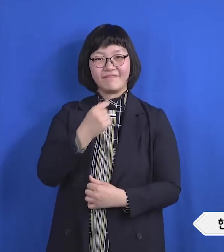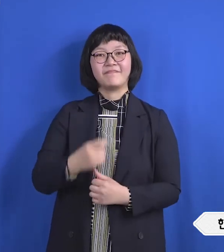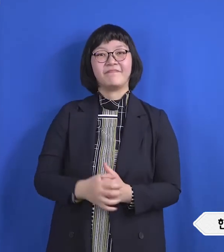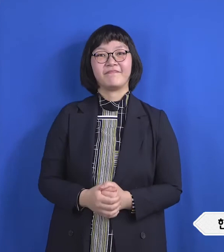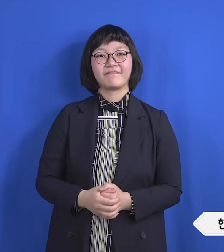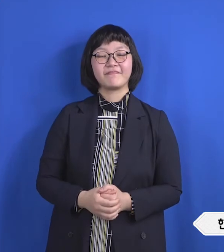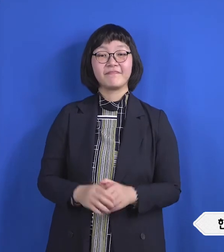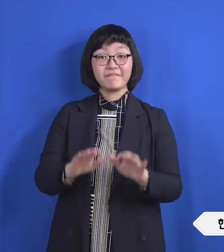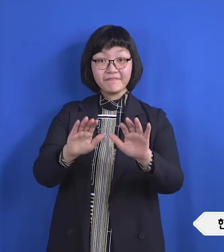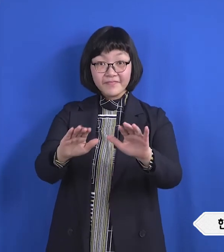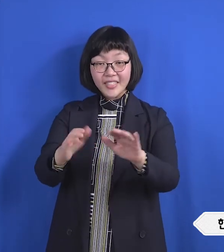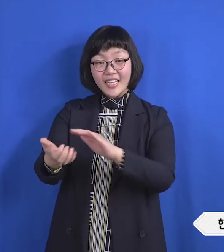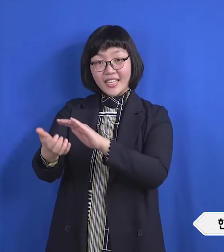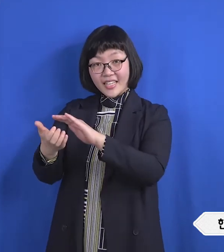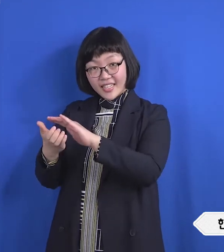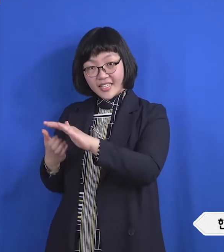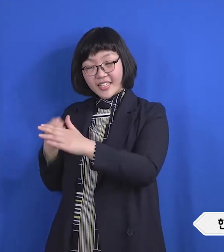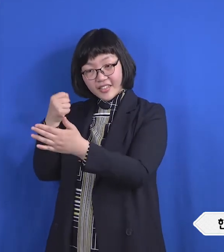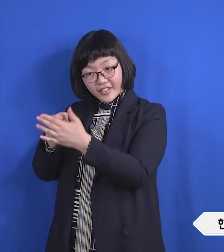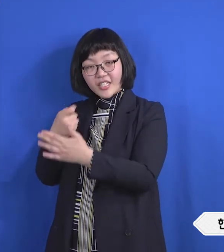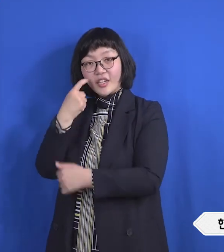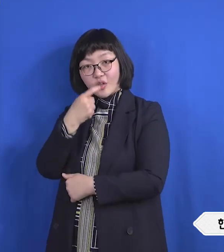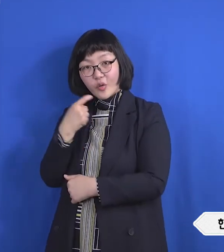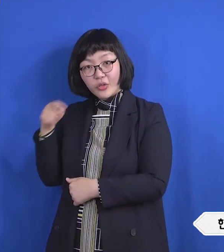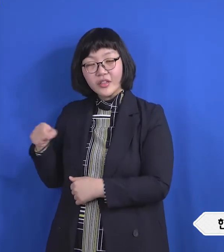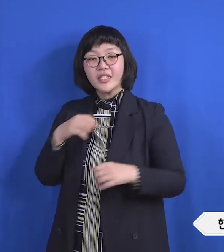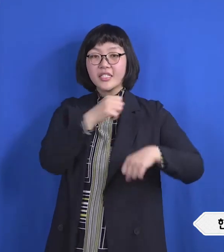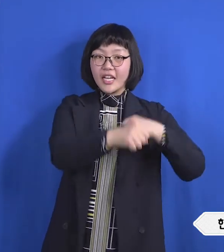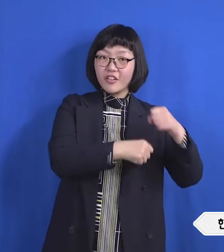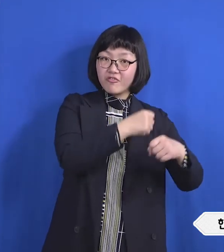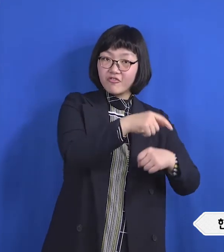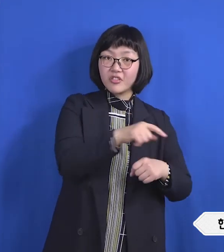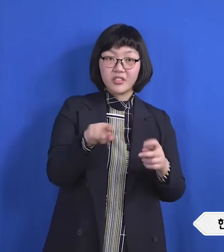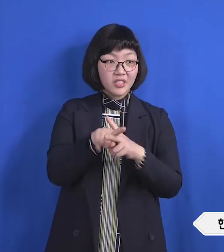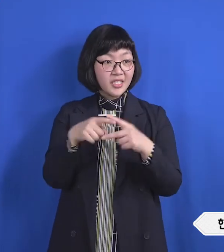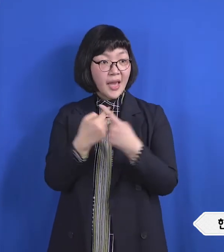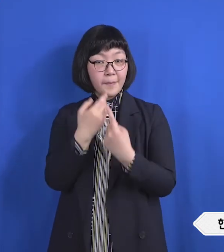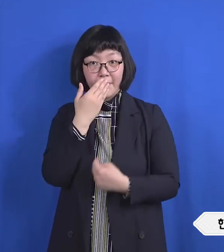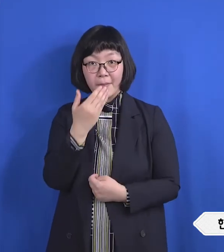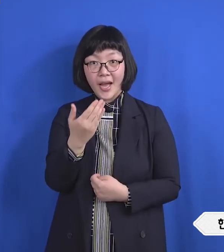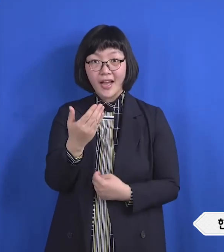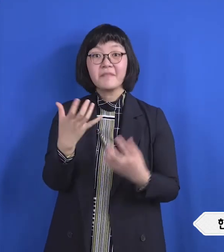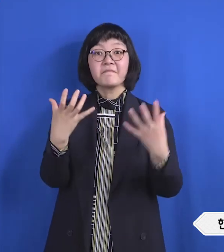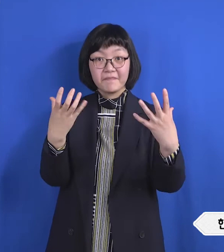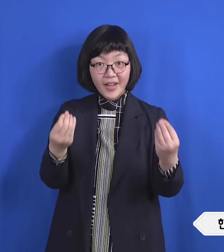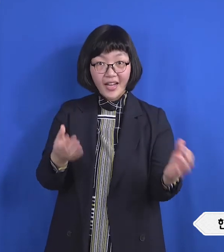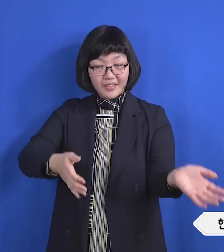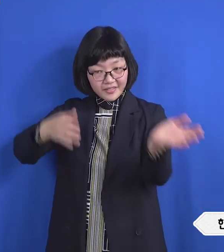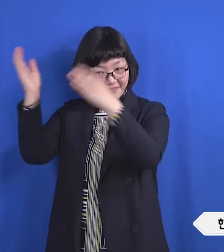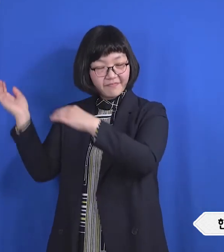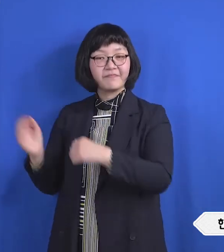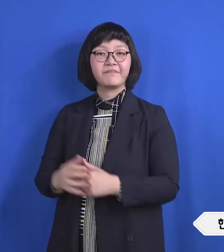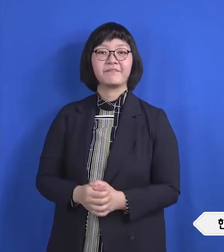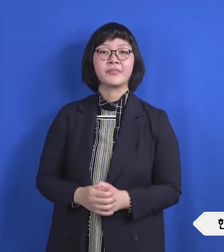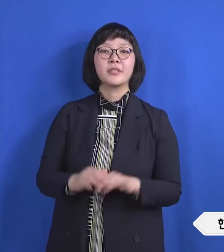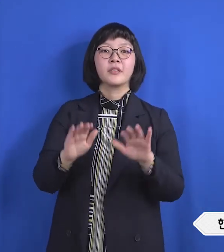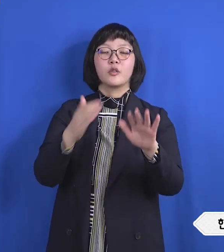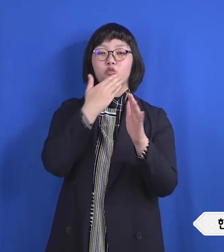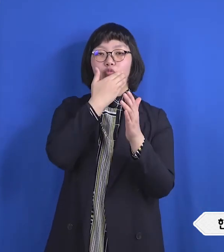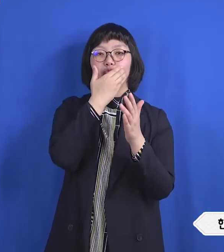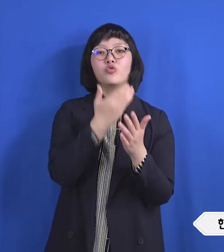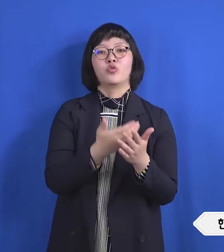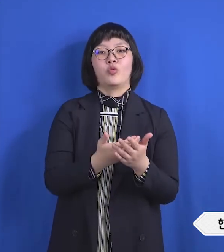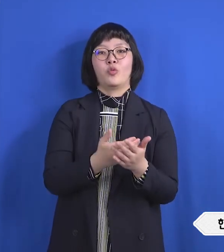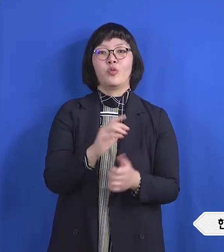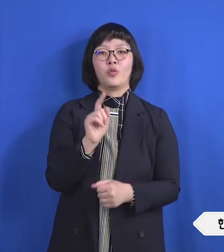자, 예정론, 자유의지, 이 복잡한 것은 그래도 여러분 어느 정도 이해를 하셨으리라고 믿고 이제 그건 됐고, 중요한 것은